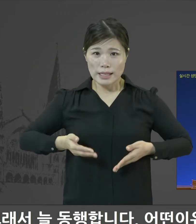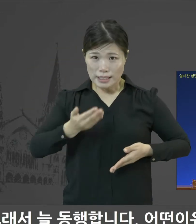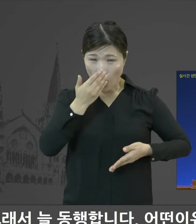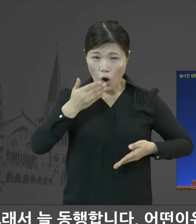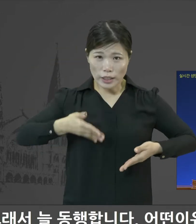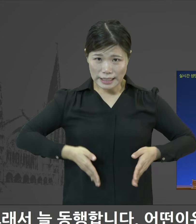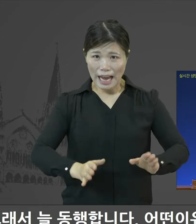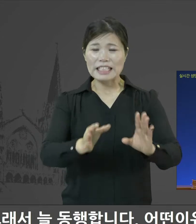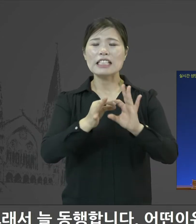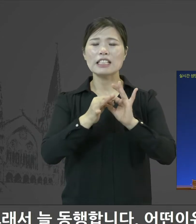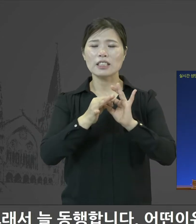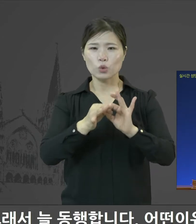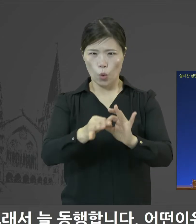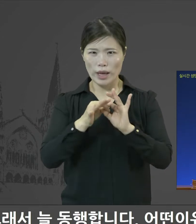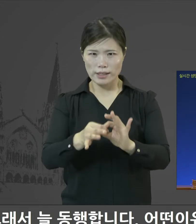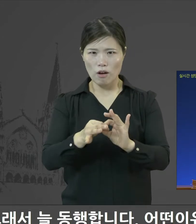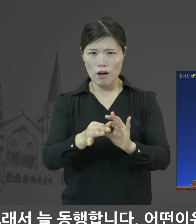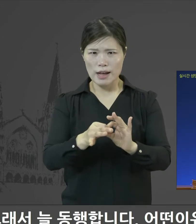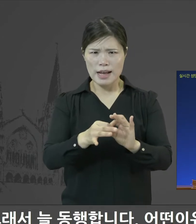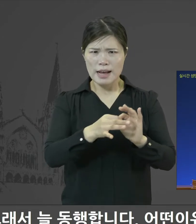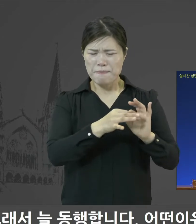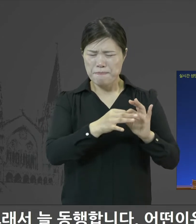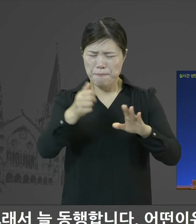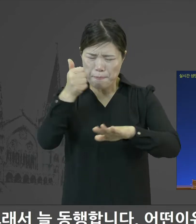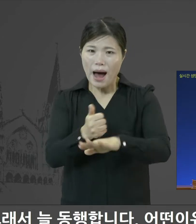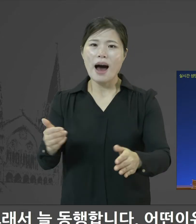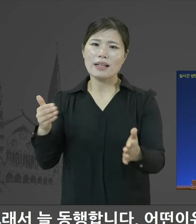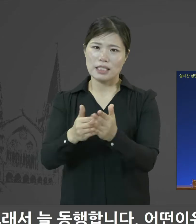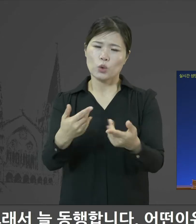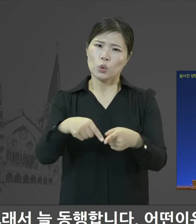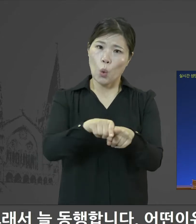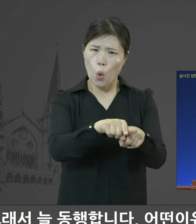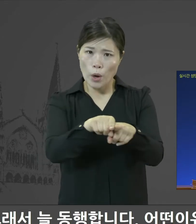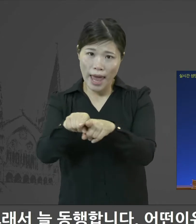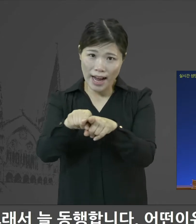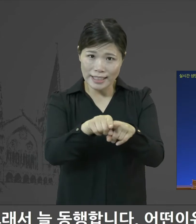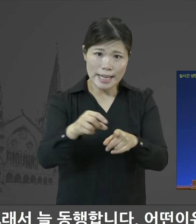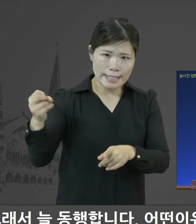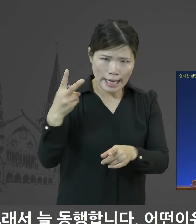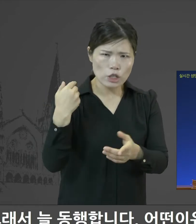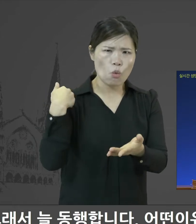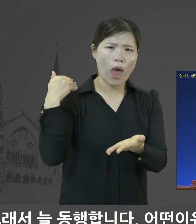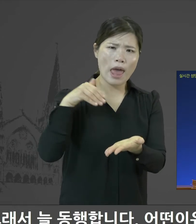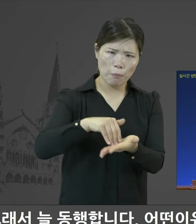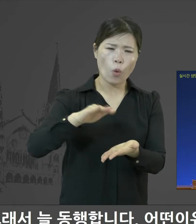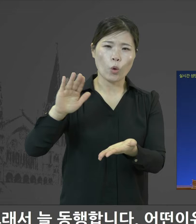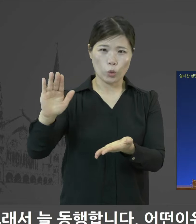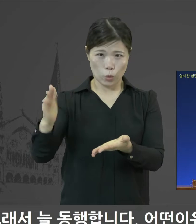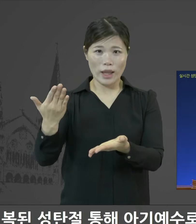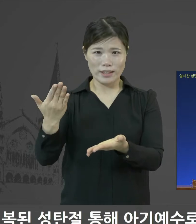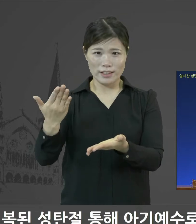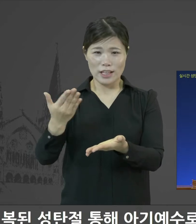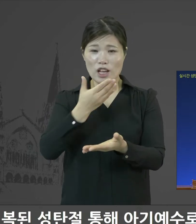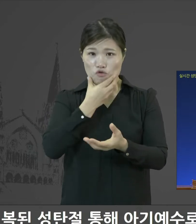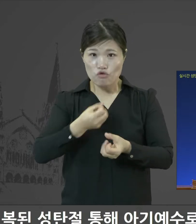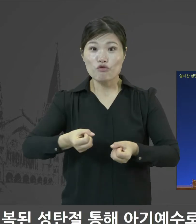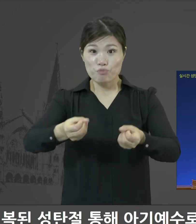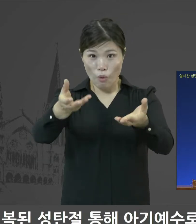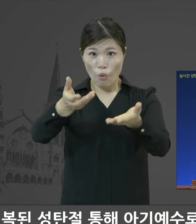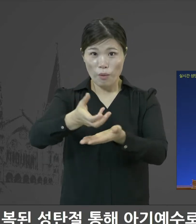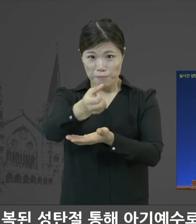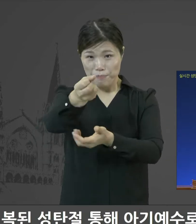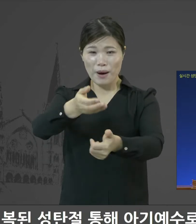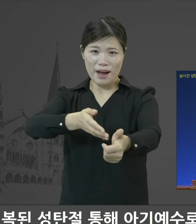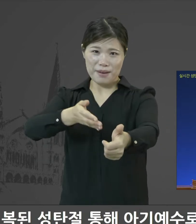예수로 오셔서 끝까지 동행하시는 우리 예수님과 다시 동행이 회복되어지는 복된 축복이 있기를 주